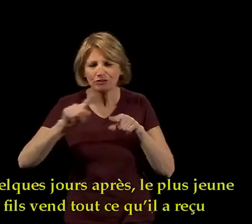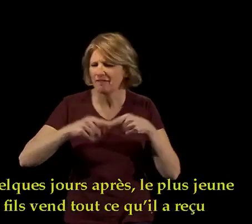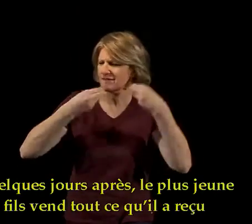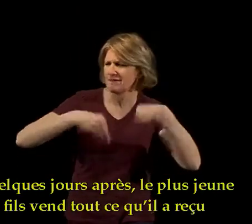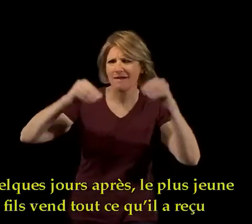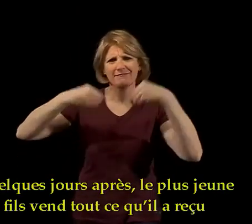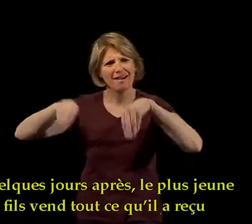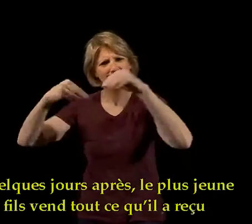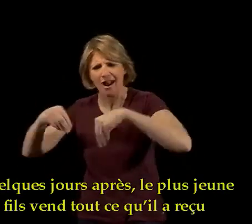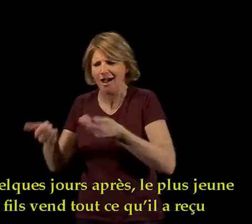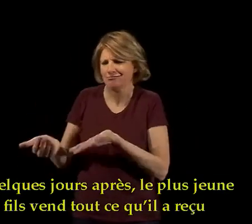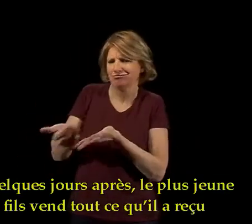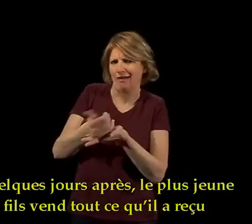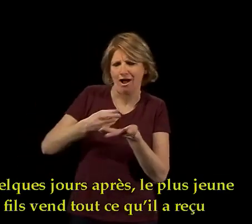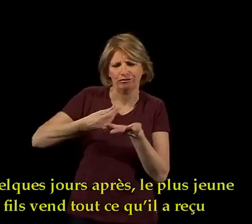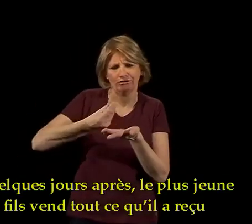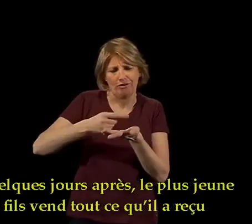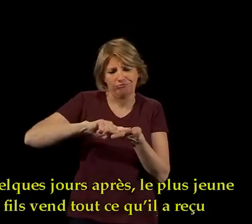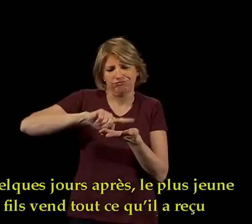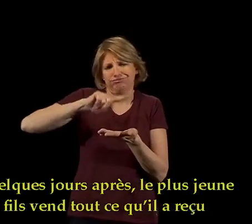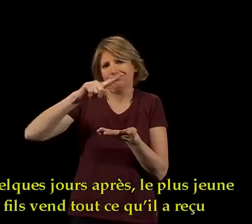Quelques jours après, le plus jeune vend tout ce qu'il a reçu.